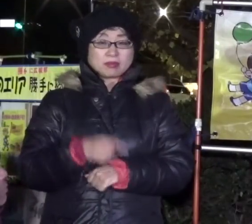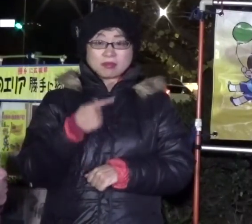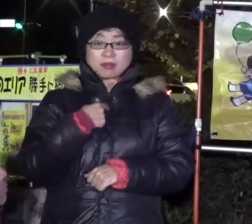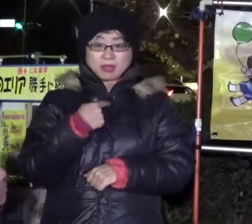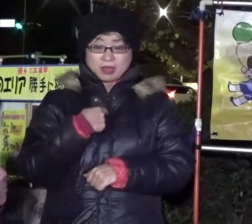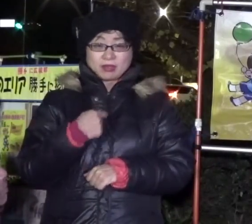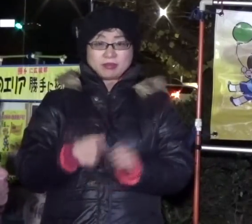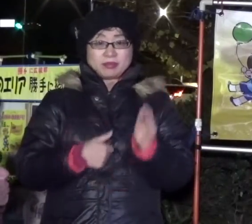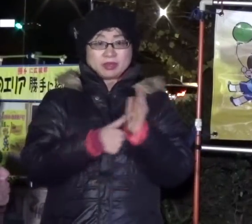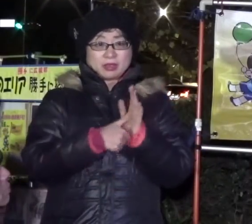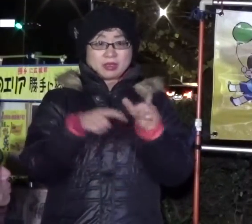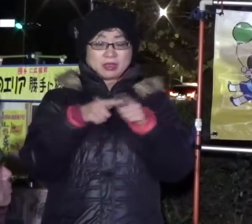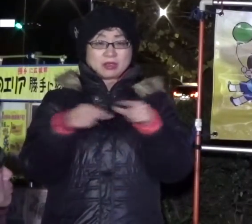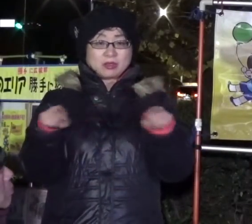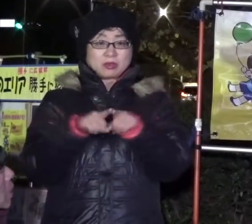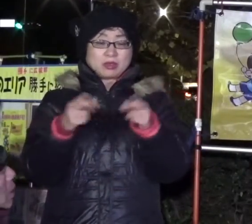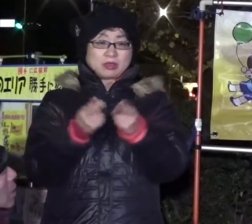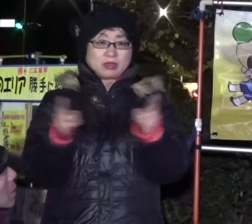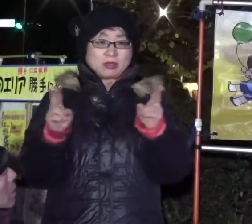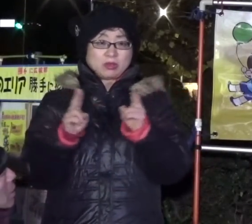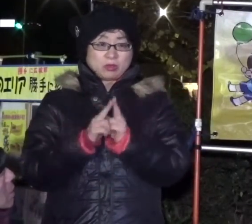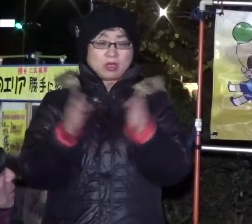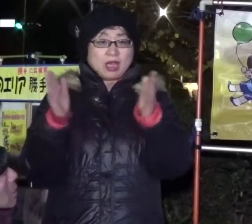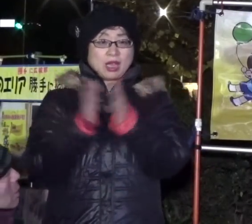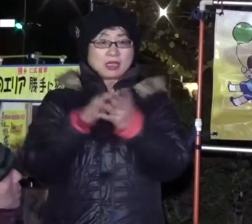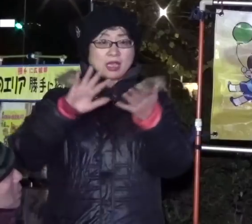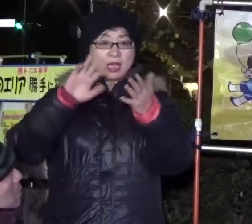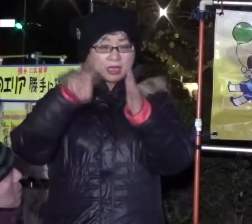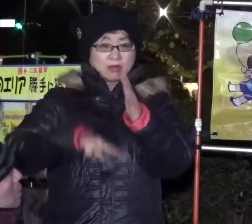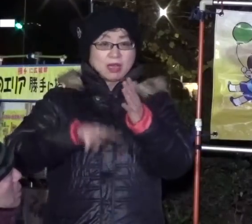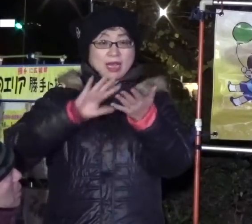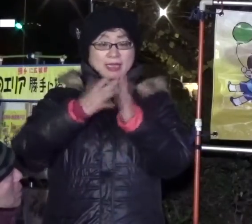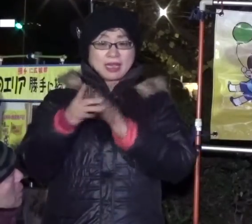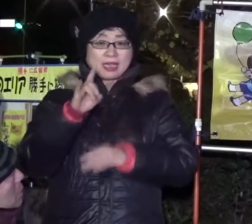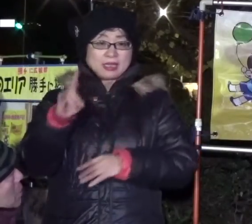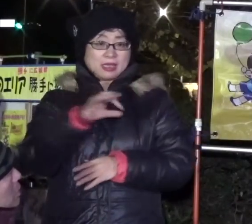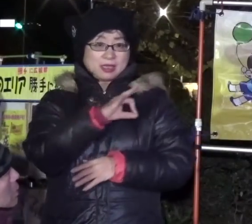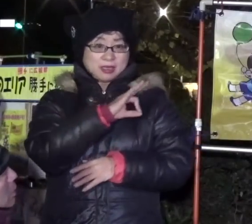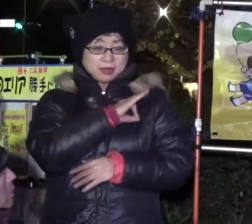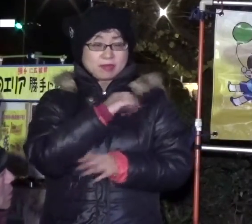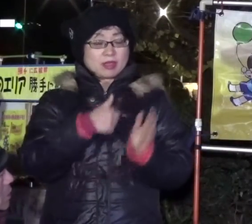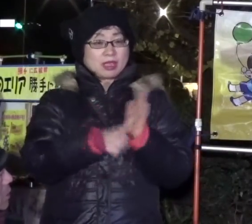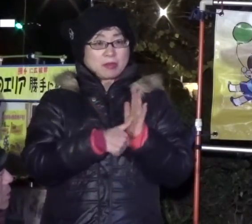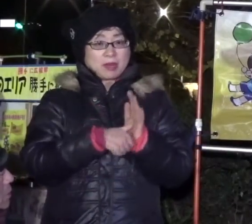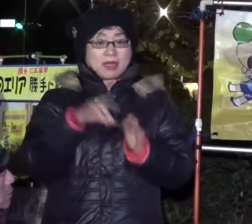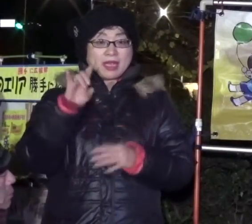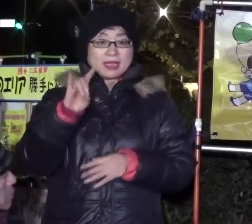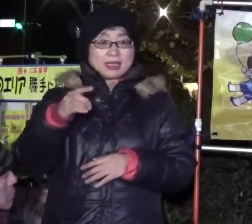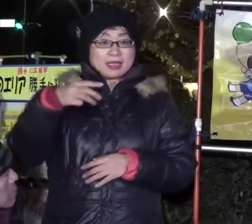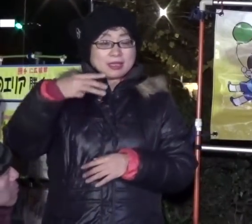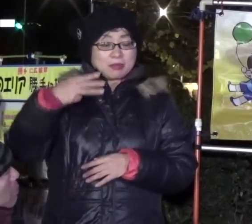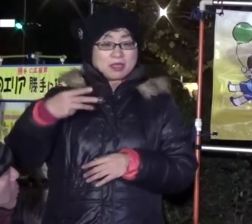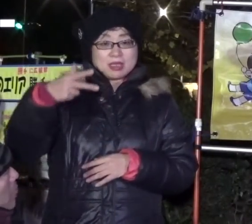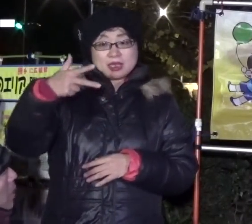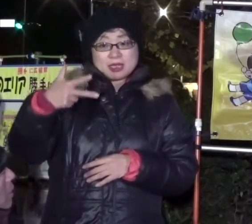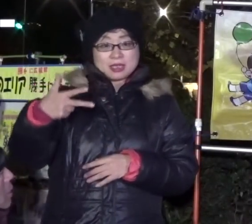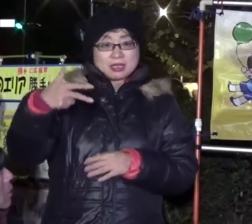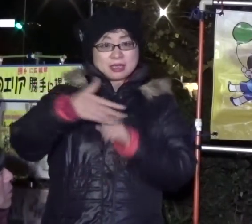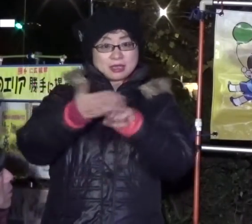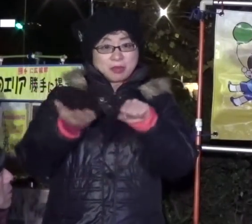私は日本共産党で神奈川で県会議員をやってます君島千佳子と言います。普段浅香さんと共